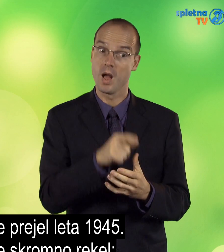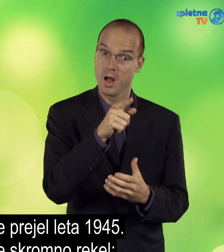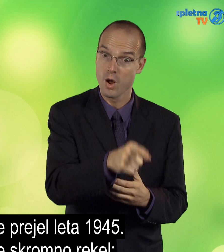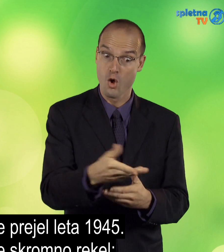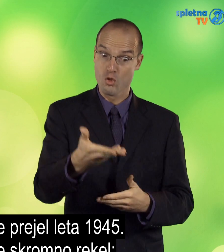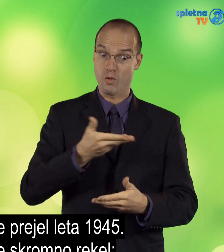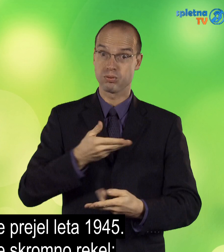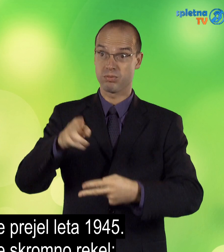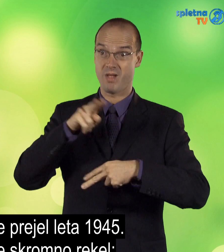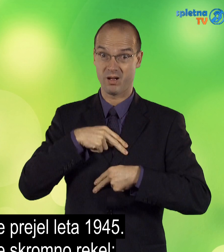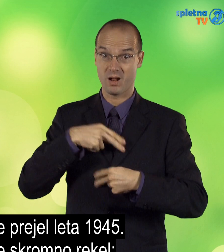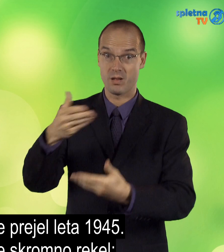Ko jo je prevzel, je skromno rekel: